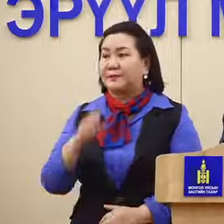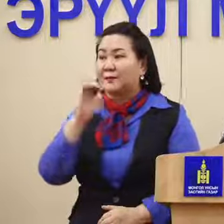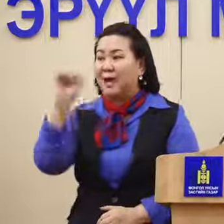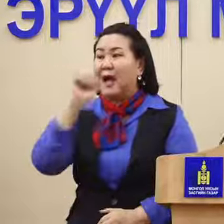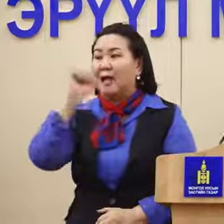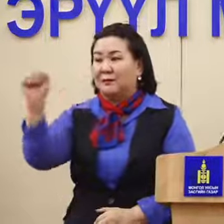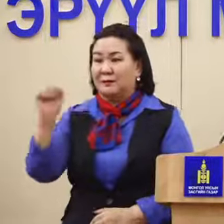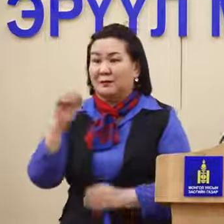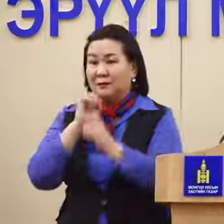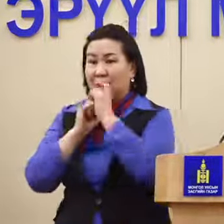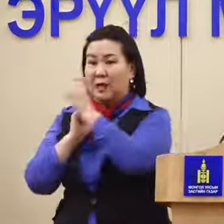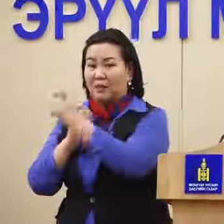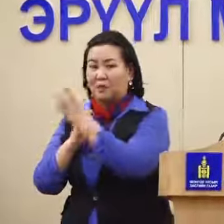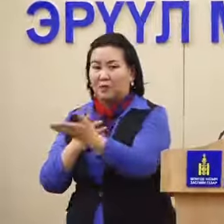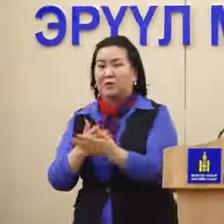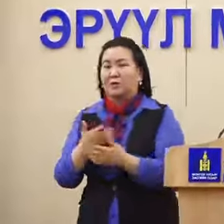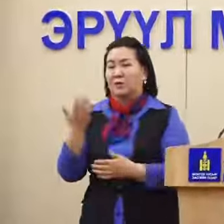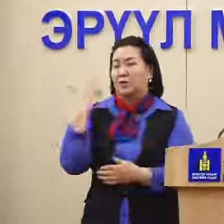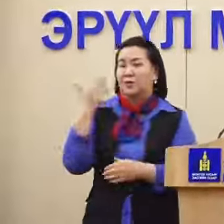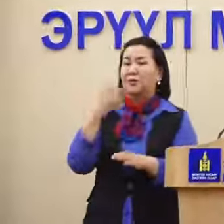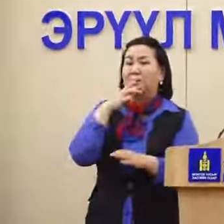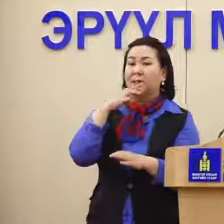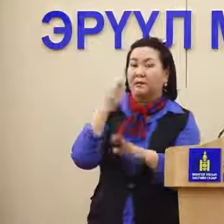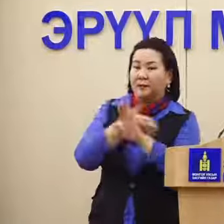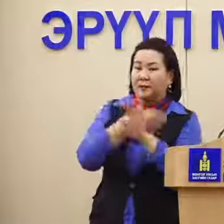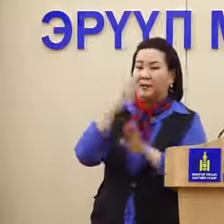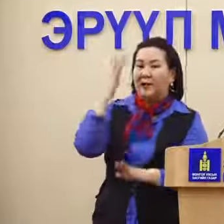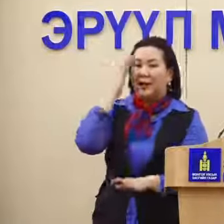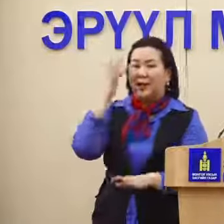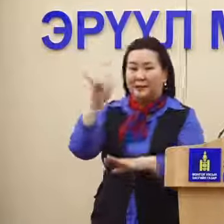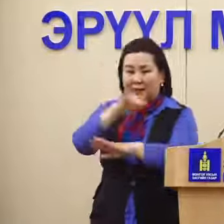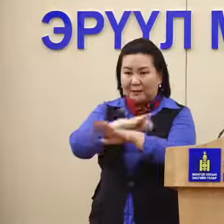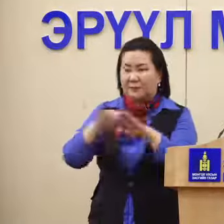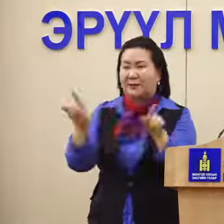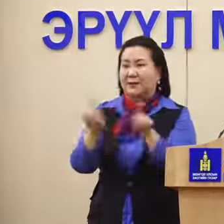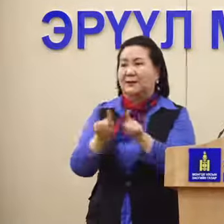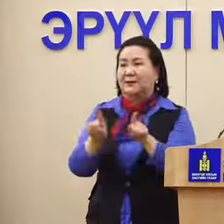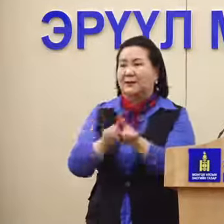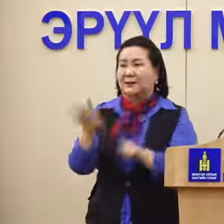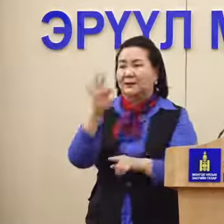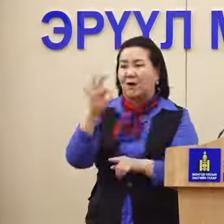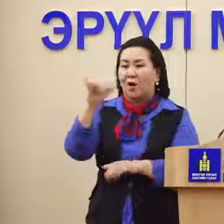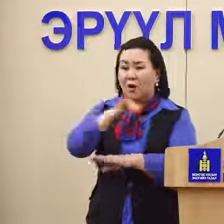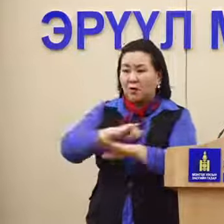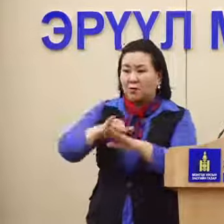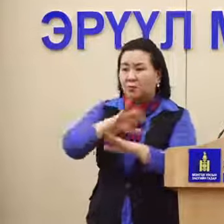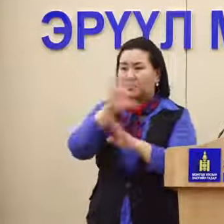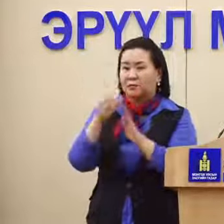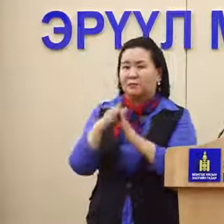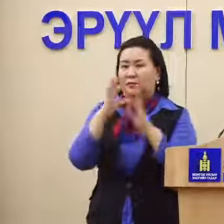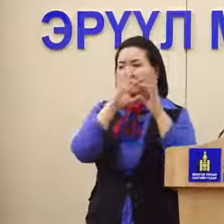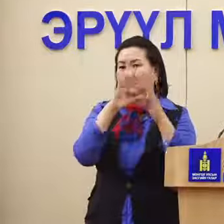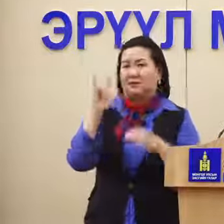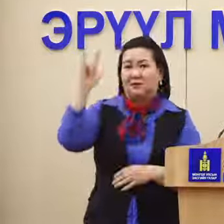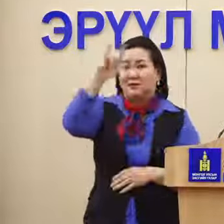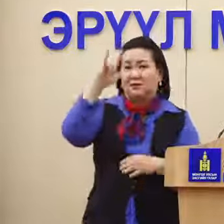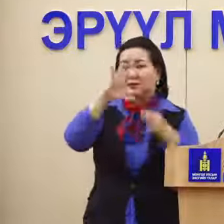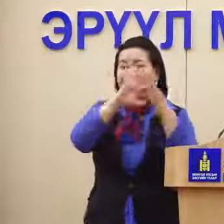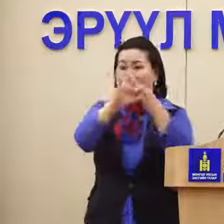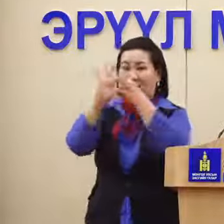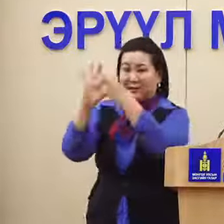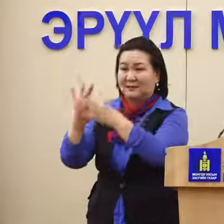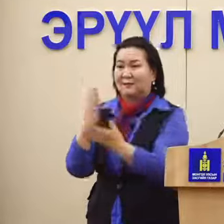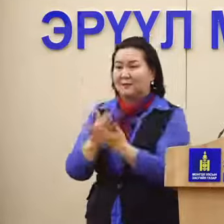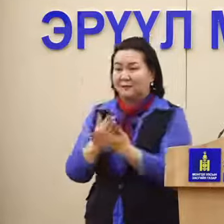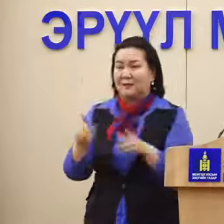Асуултанд хариулъя. За өмнө мэдээлэл өгсөнчлэн гадаад улс орнууд ихэвчлэн болоод одоо олон улсын нислэгийг хаасан байгаа. За хэдийгээр тийм